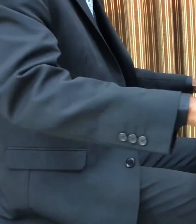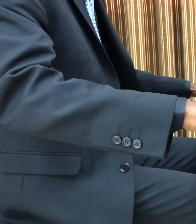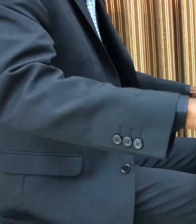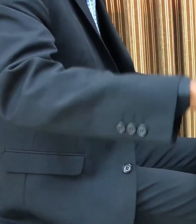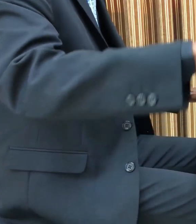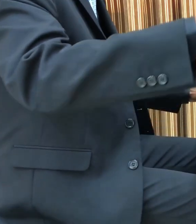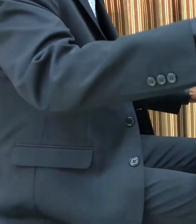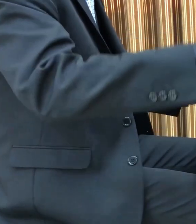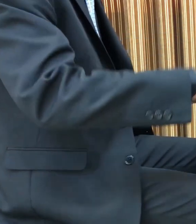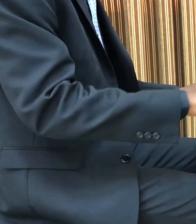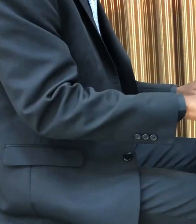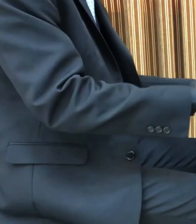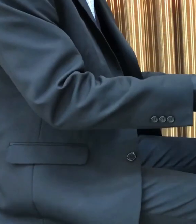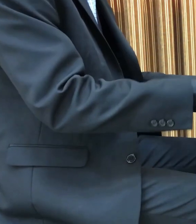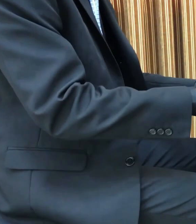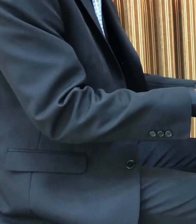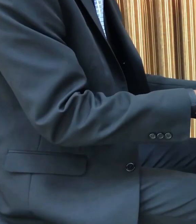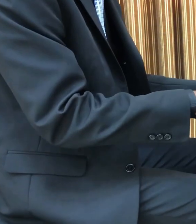ah